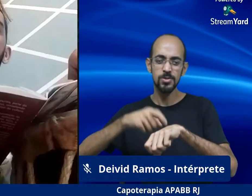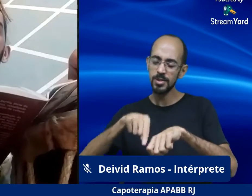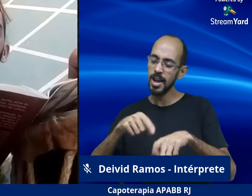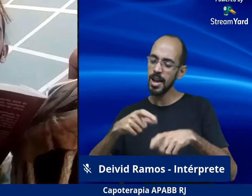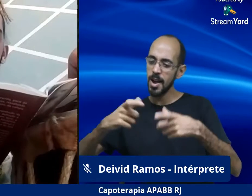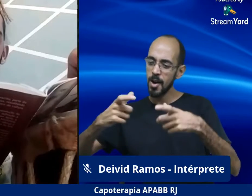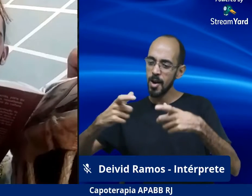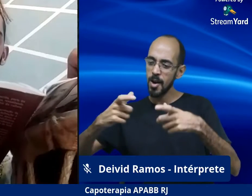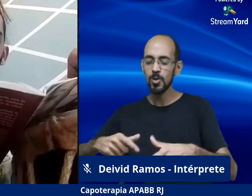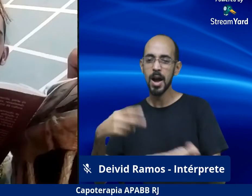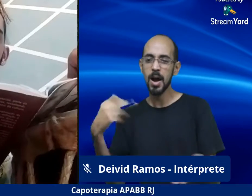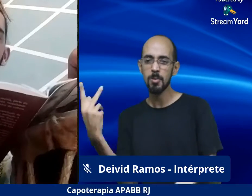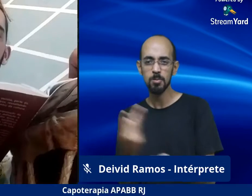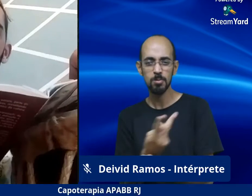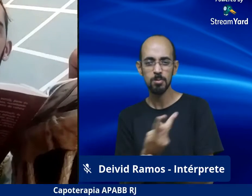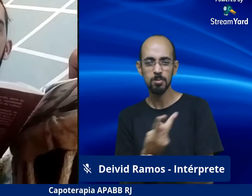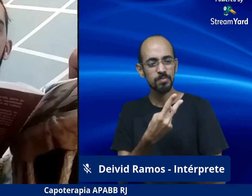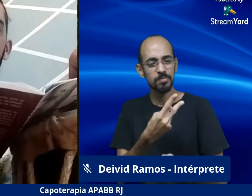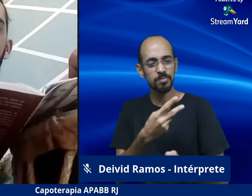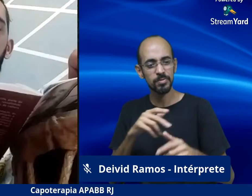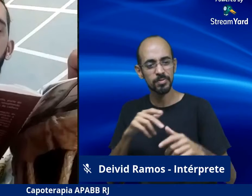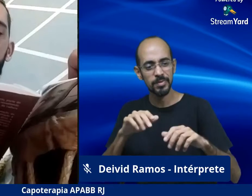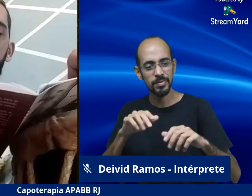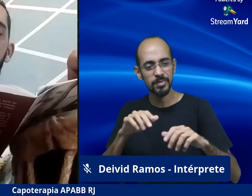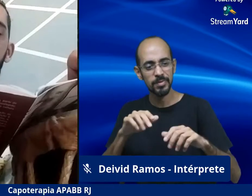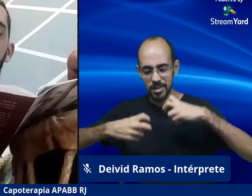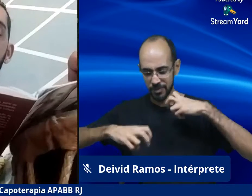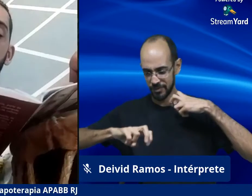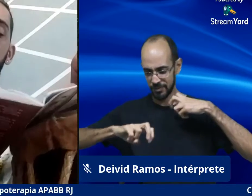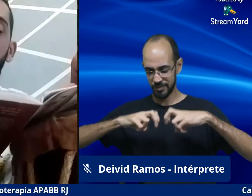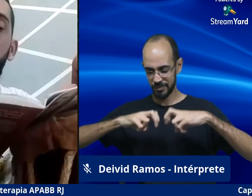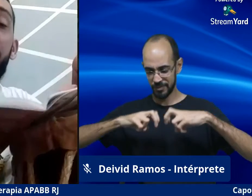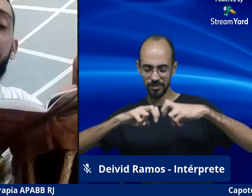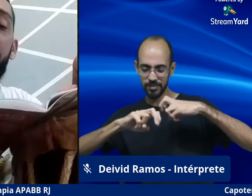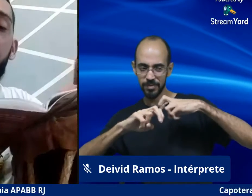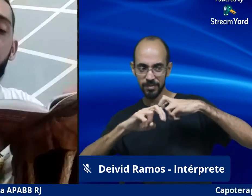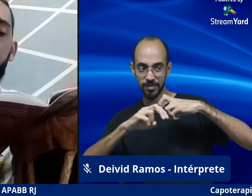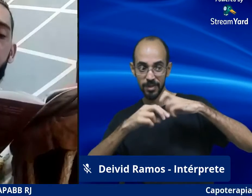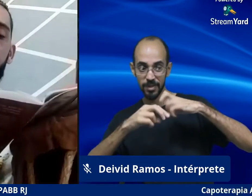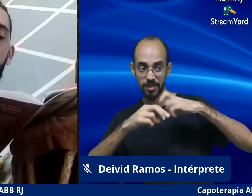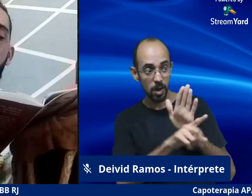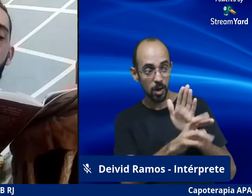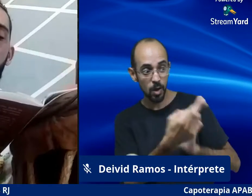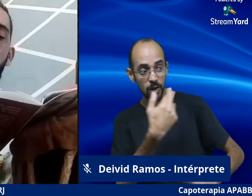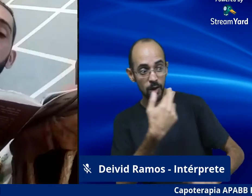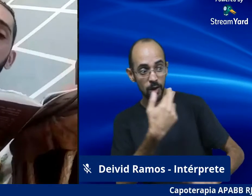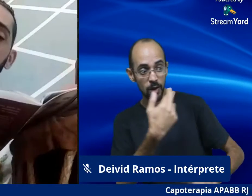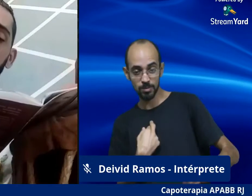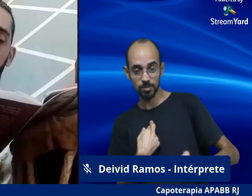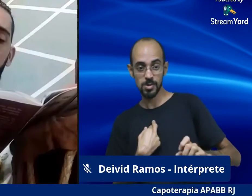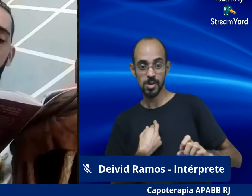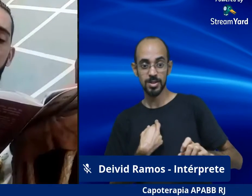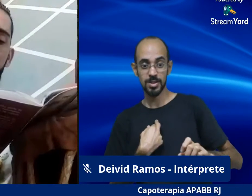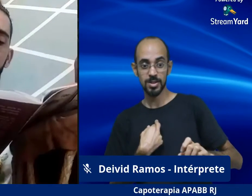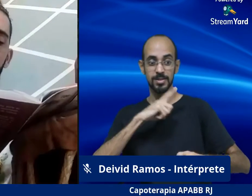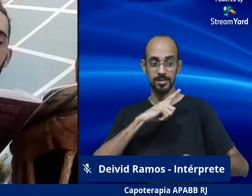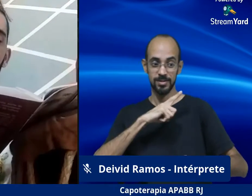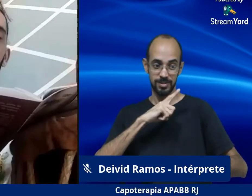bem improvisado. Pergunta e resposta, onde qualquer aposta pode se